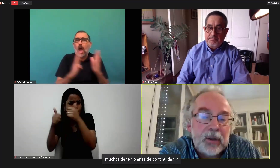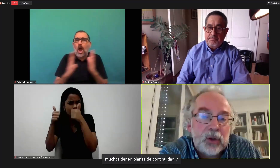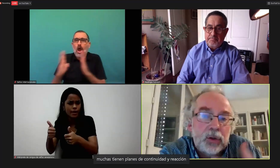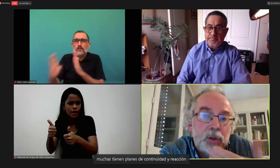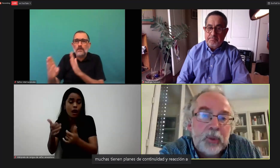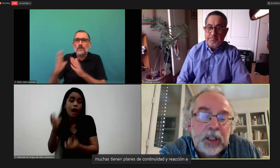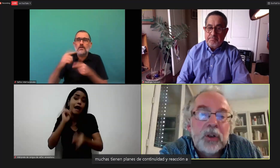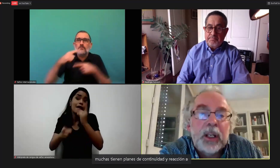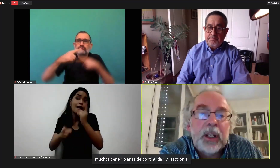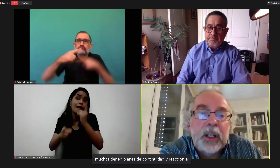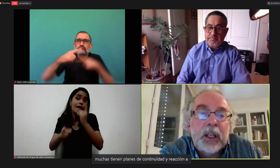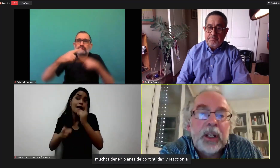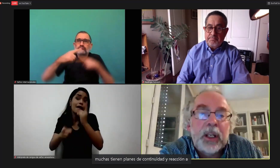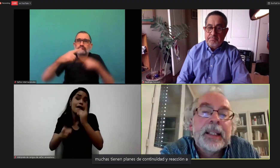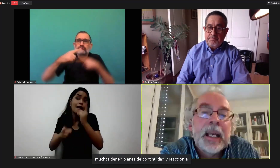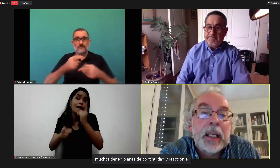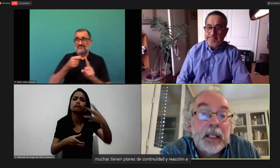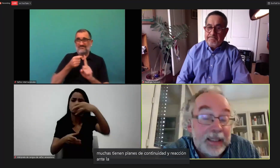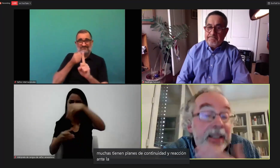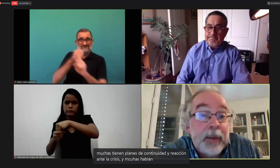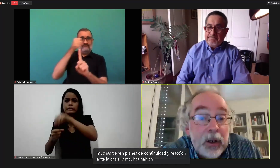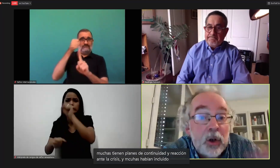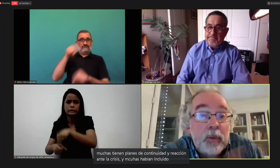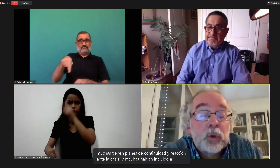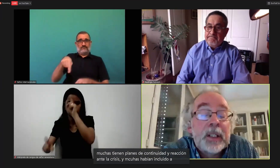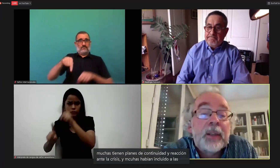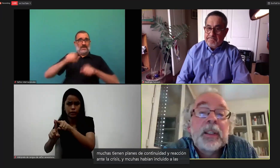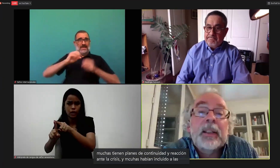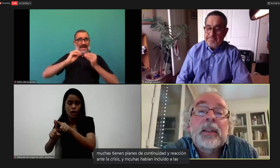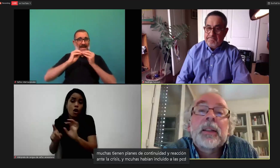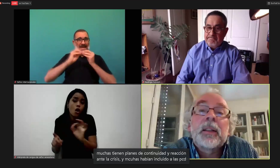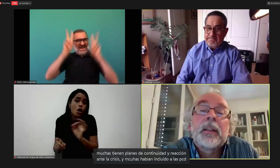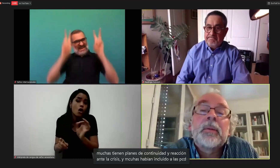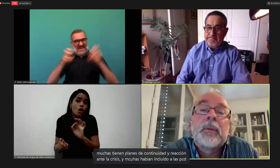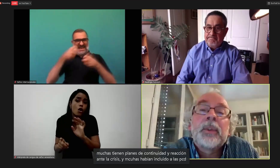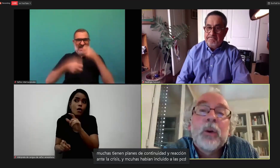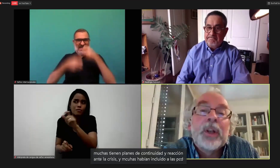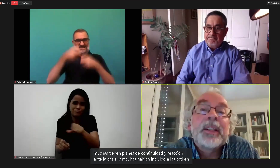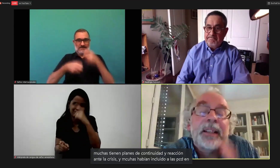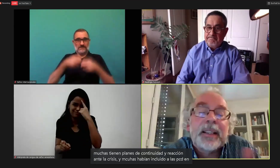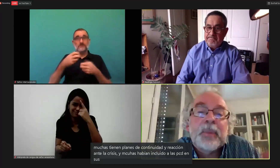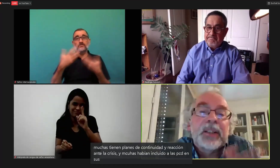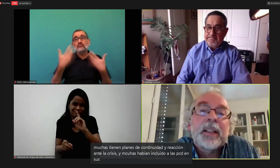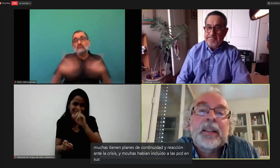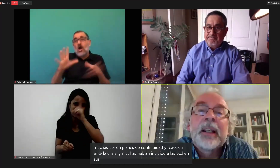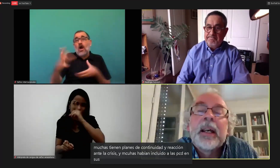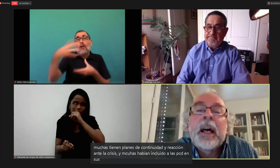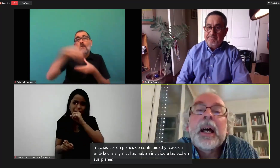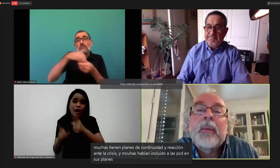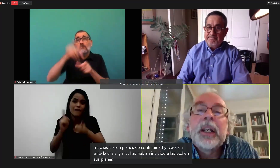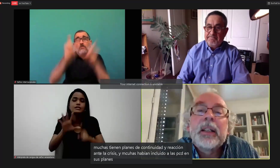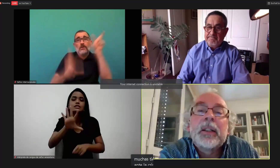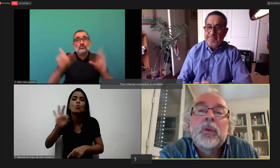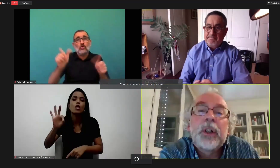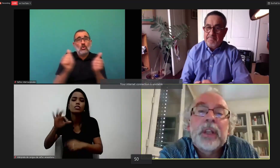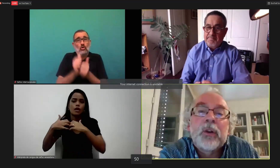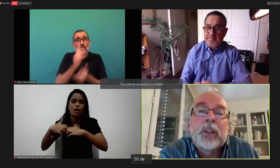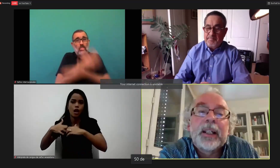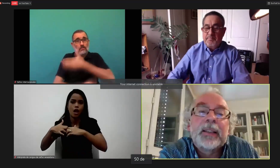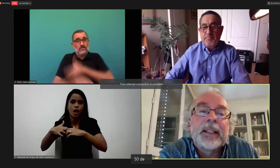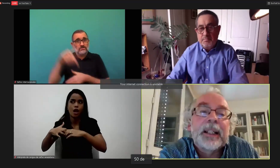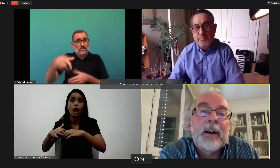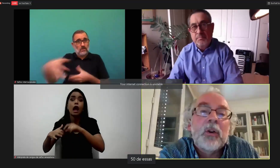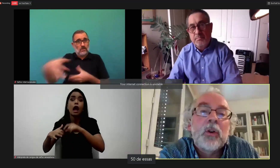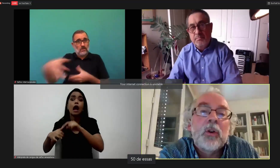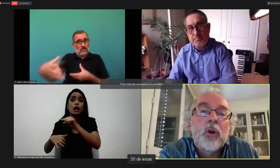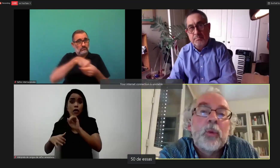nos respondieron esos planes. El teletrabajo, como tú bien decías, 50 de esas empresas habían utilizado